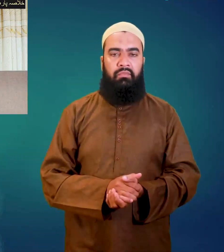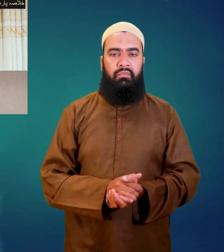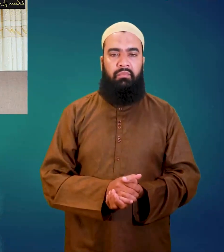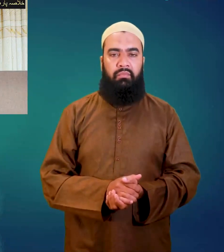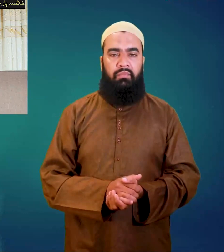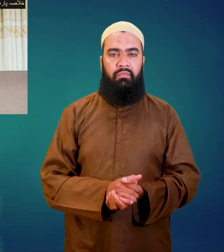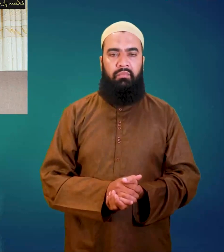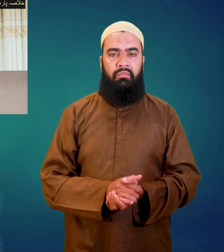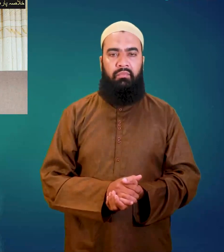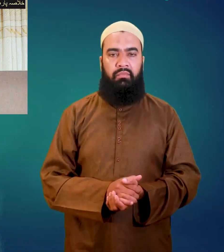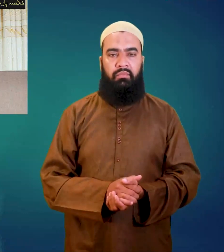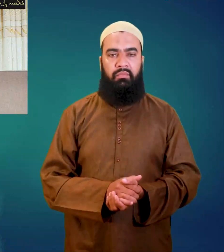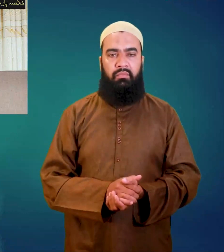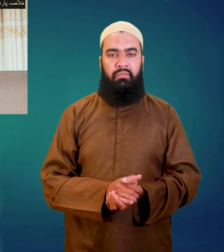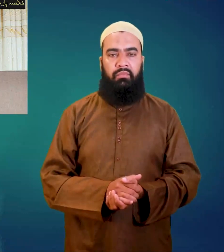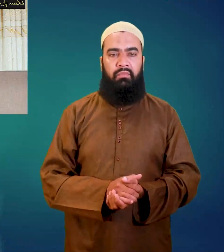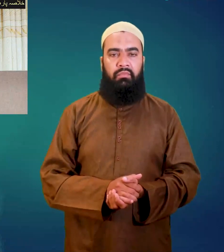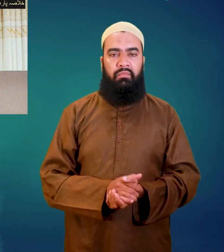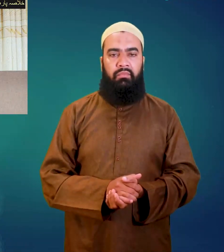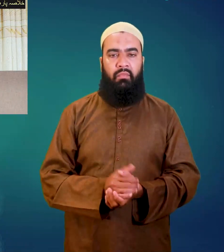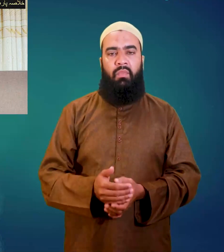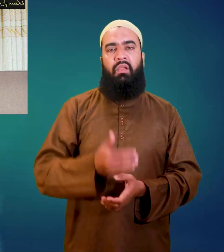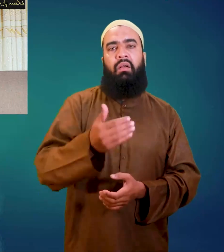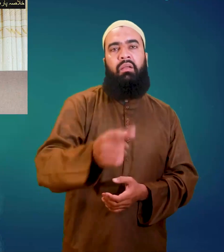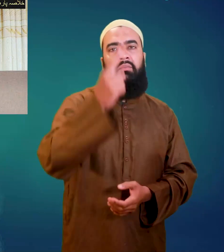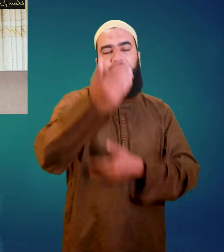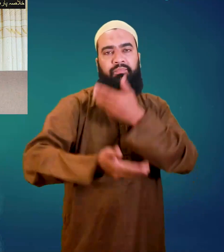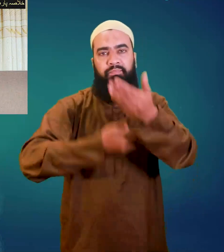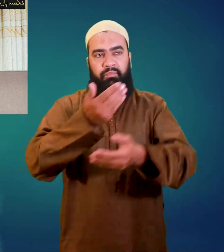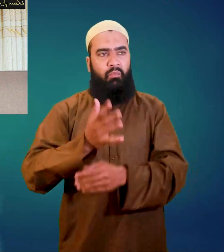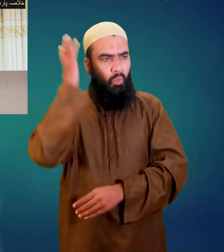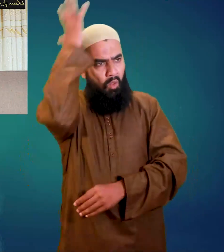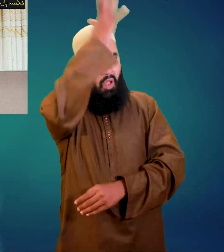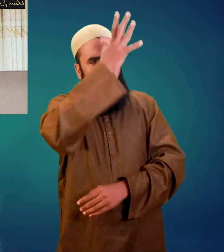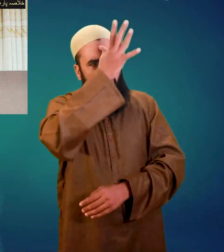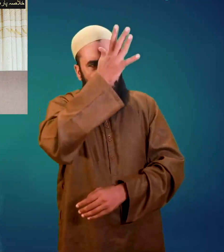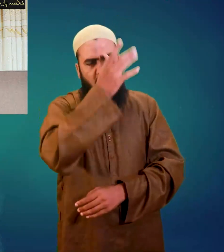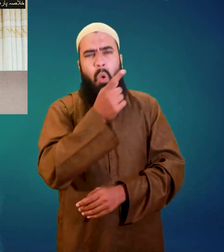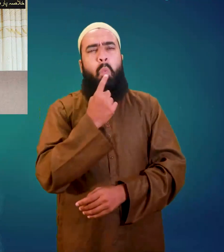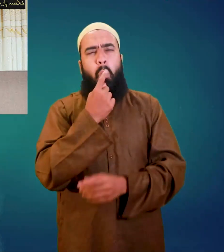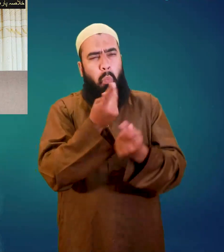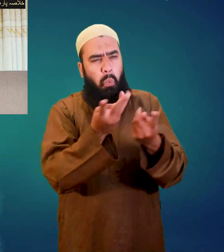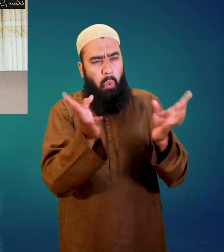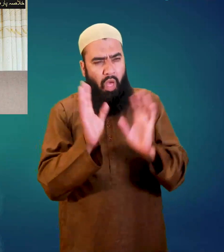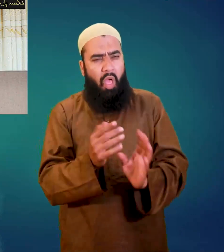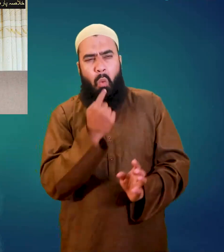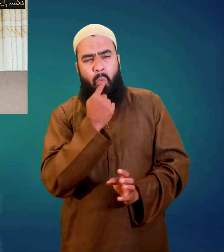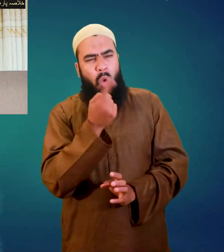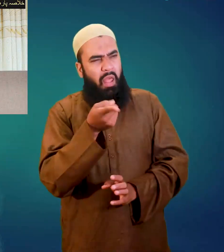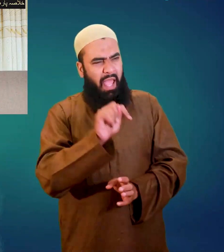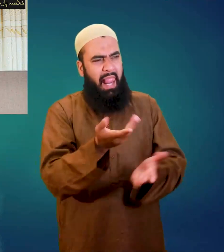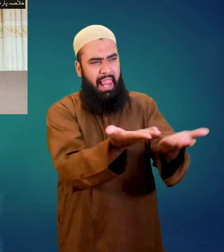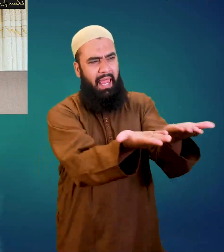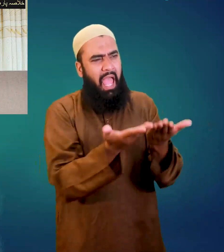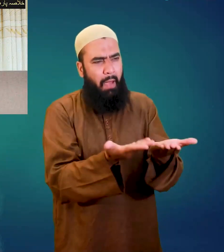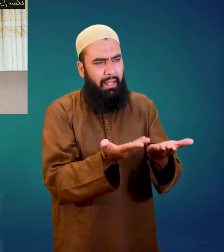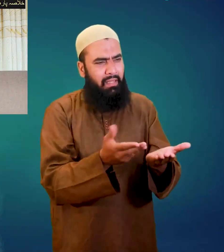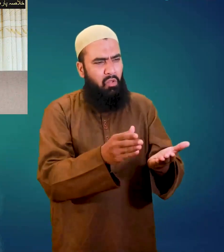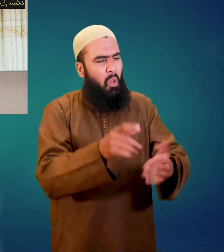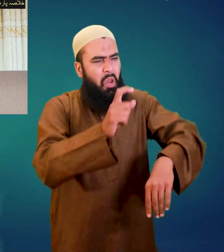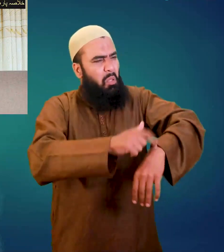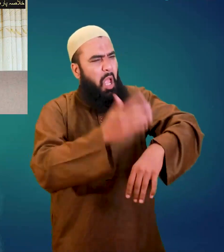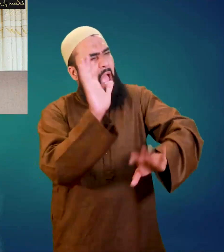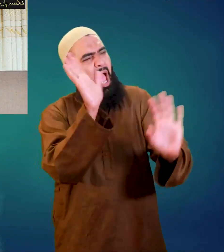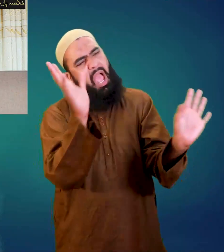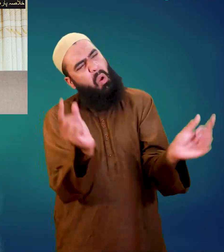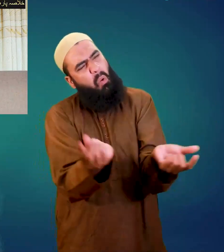ونحیا وما نحن بمبعوثین، کفار جو قیامت کے منکر ہیں کہتے ہیں کہ اس دنیاوی زندگی کے